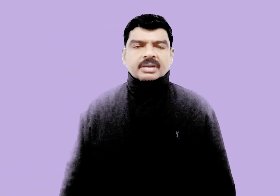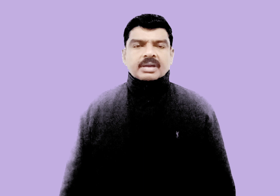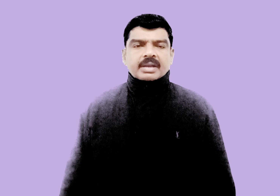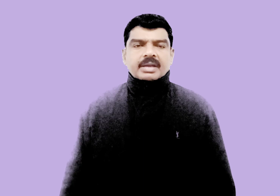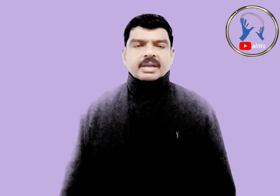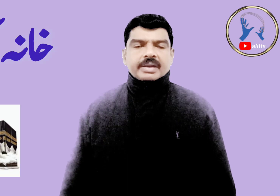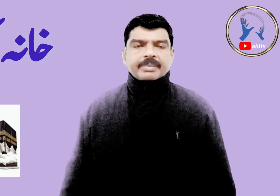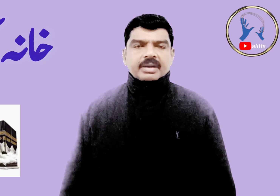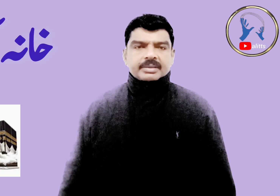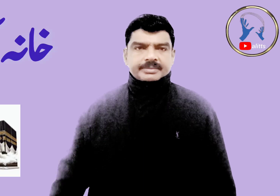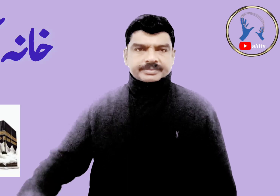खाना काबा